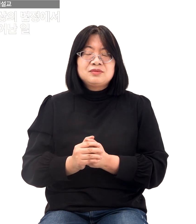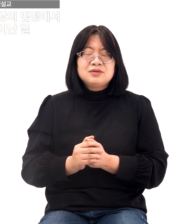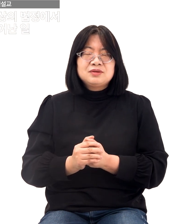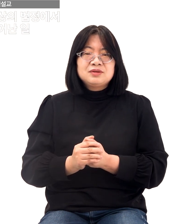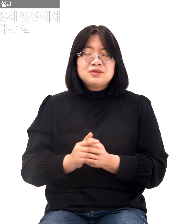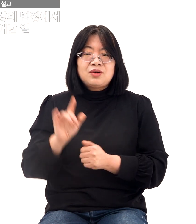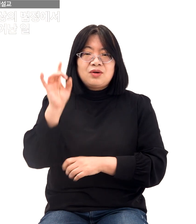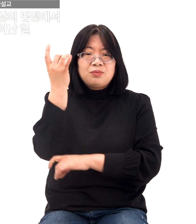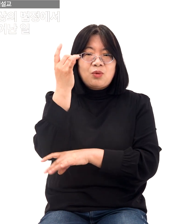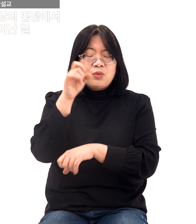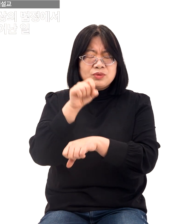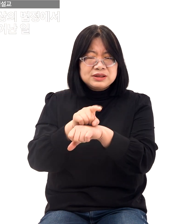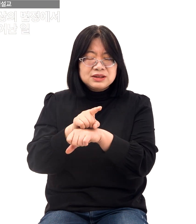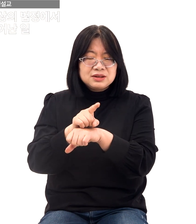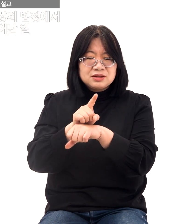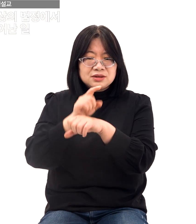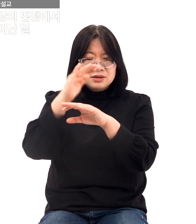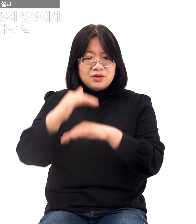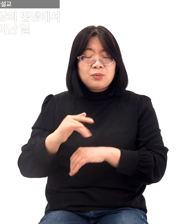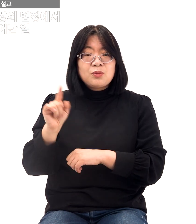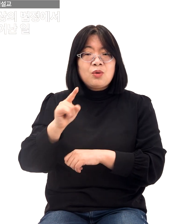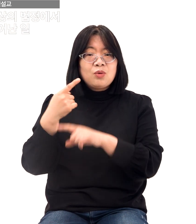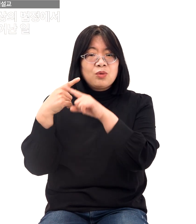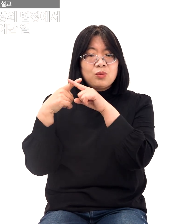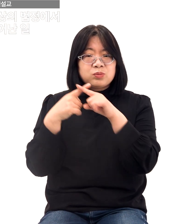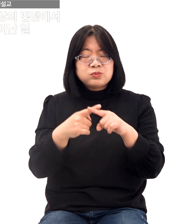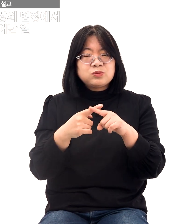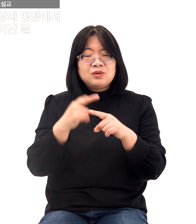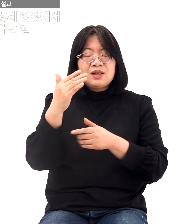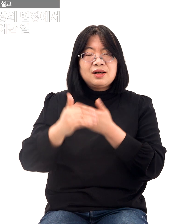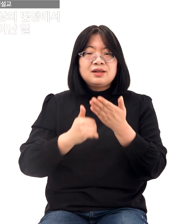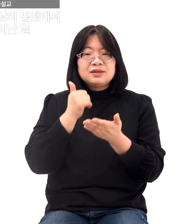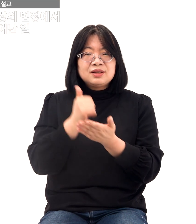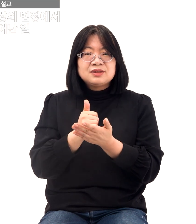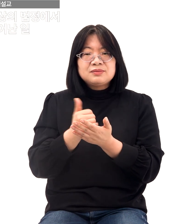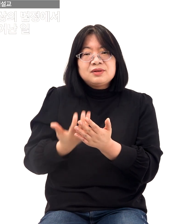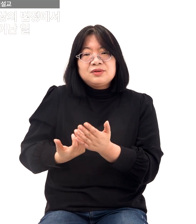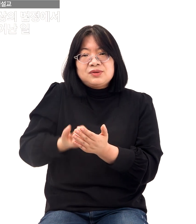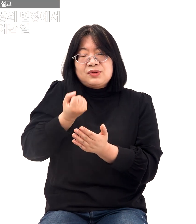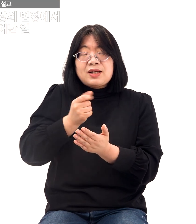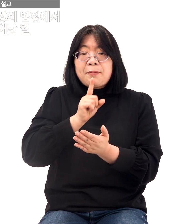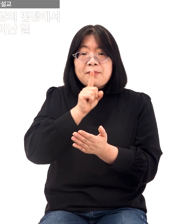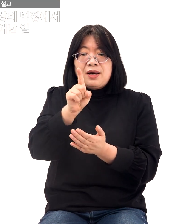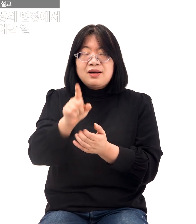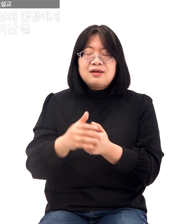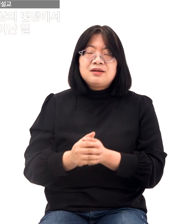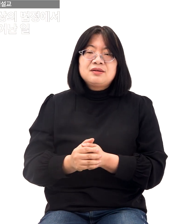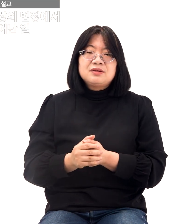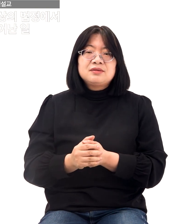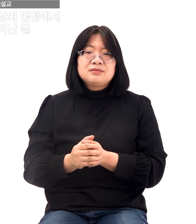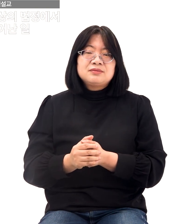어떤 본질적 얘기인가 하면 무조건 하나님의 소유다 그 말이에요.